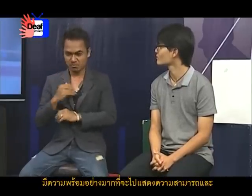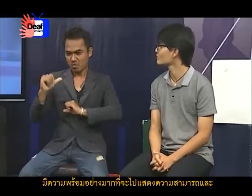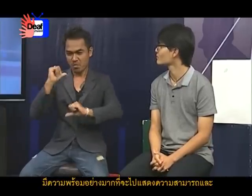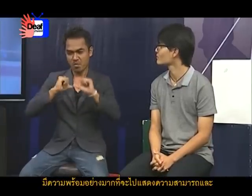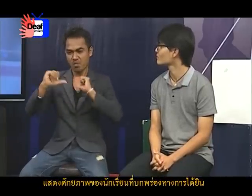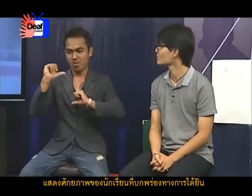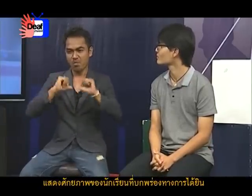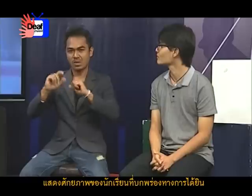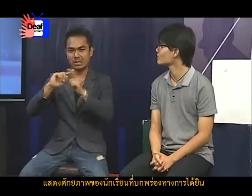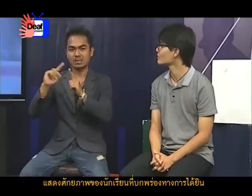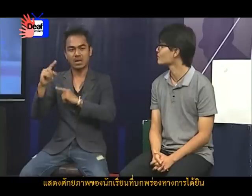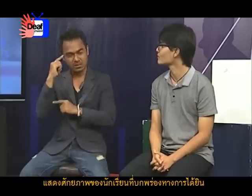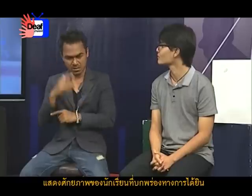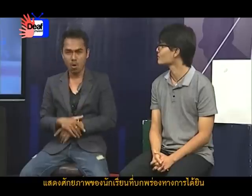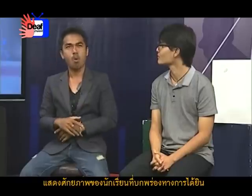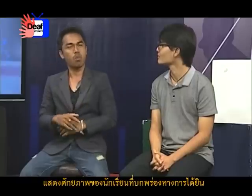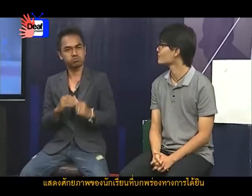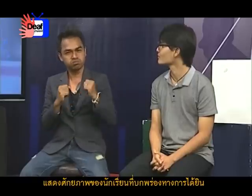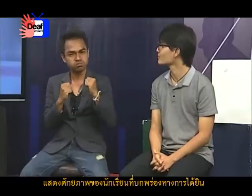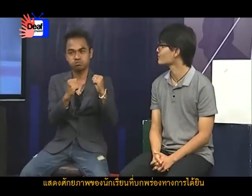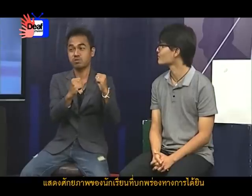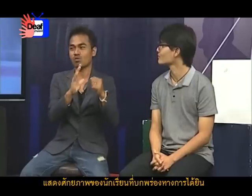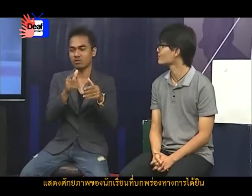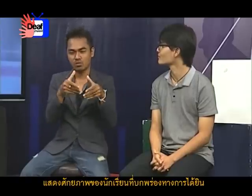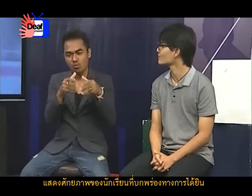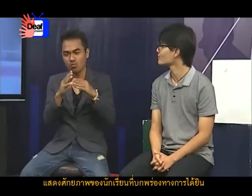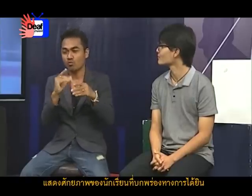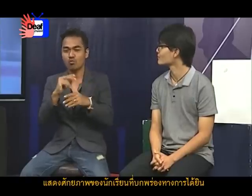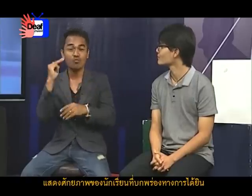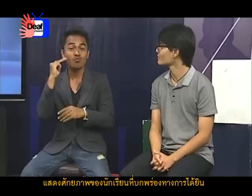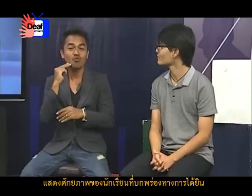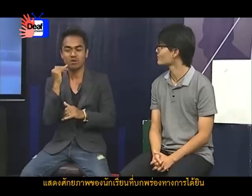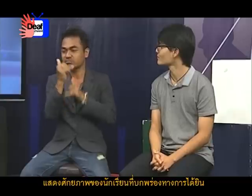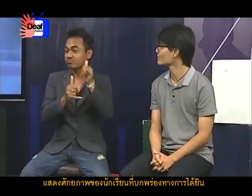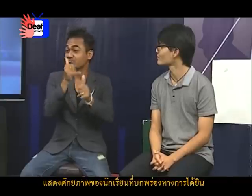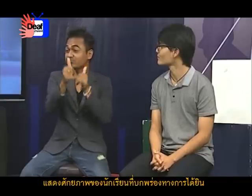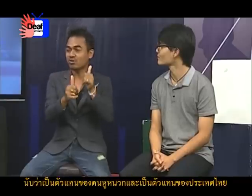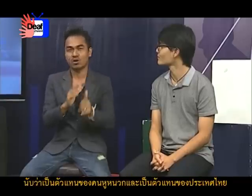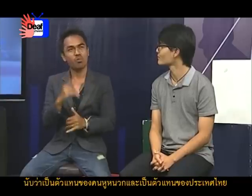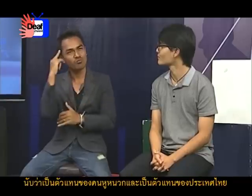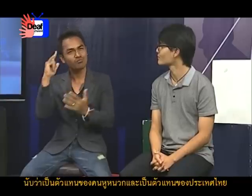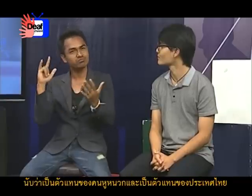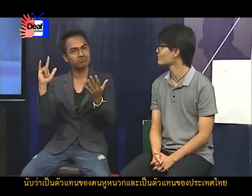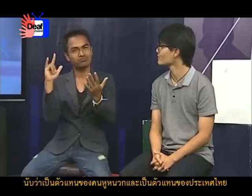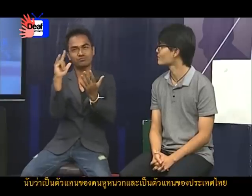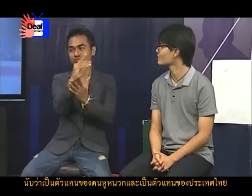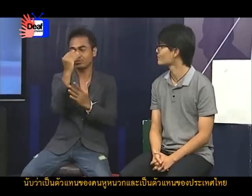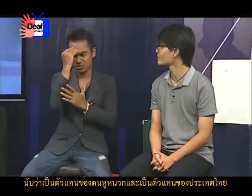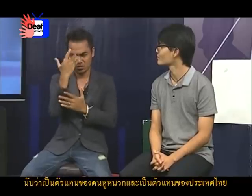ามารถและก็แสดงศักยภาพของนักเรียนที่บกพร่องทางการได้ยินนะครับถือว่าเป็นตัวแทนนะครับ